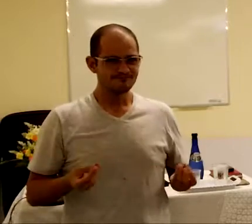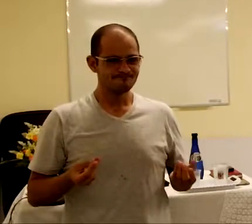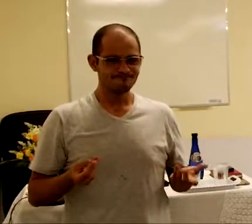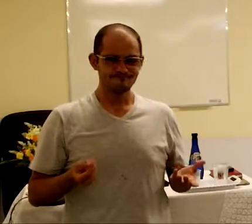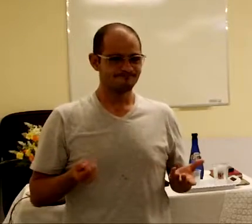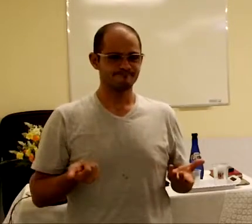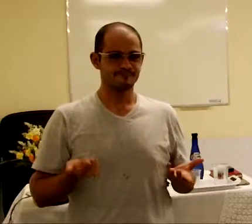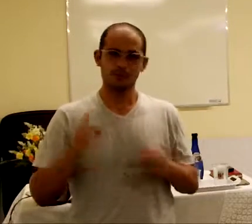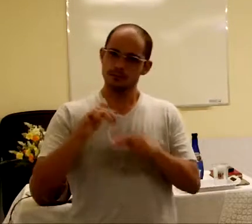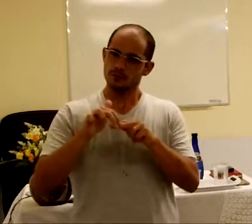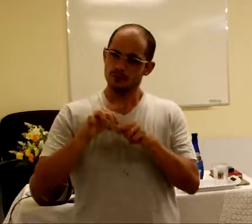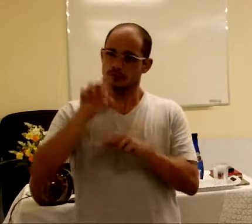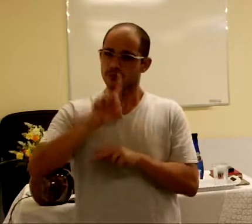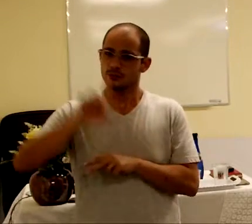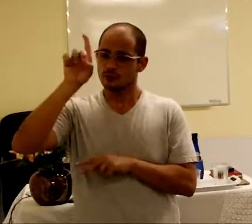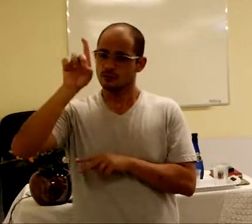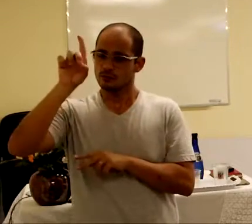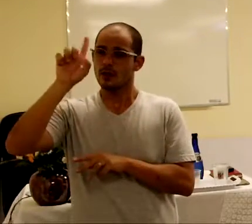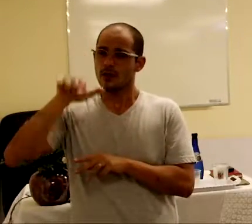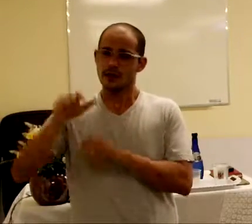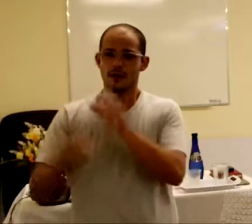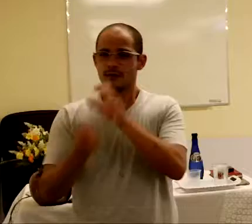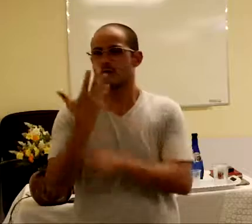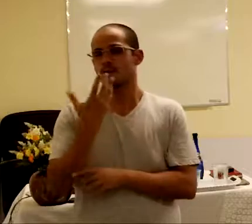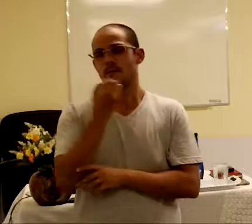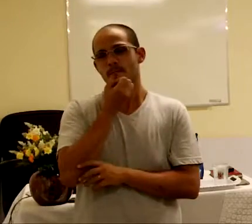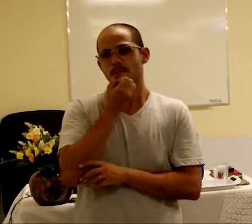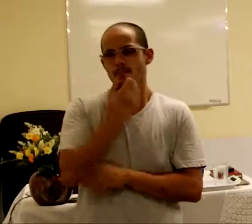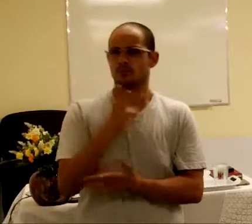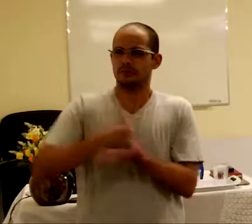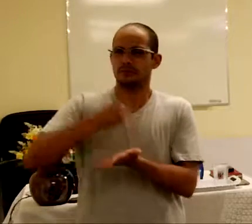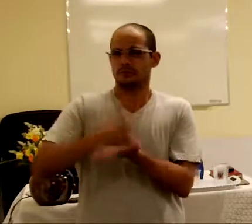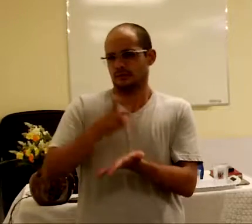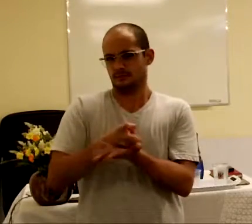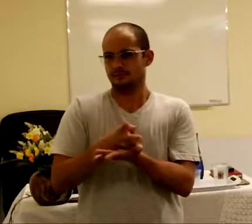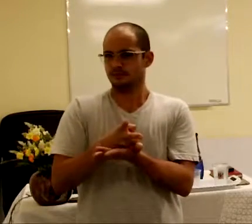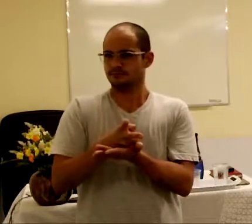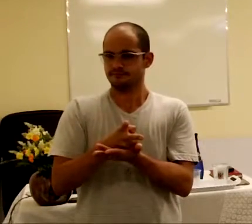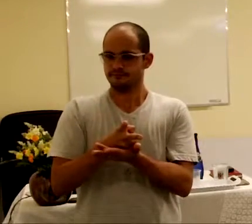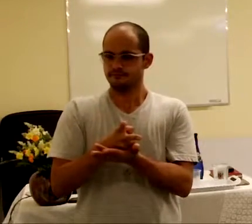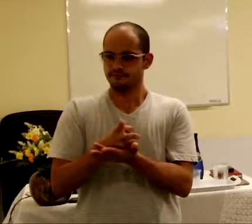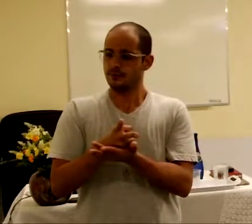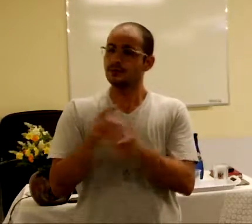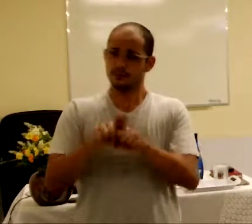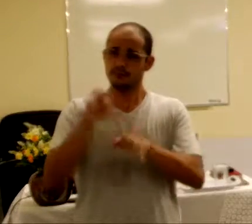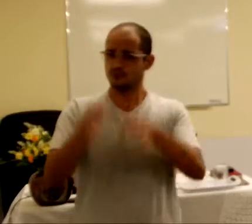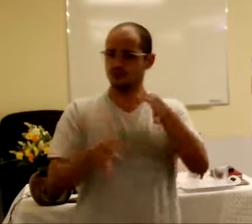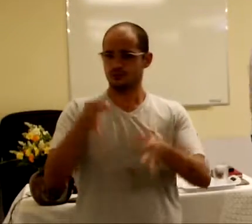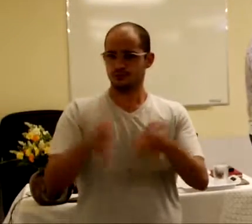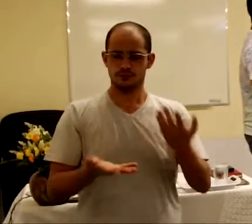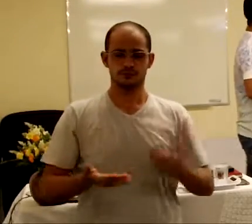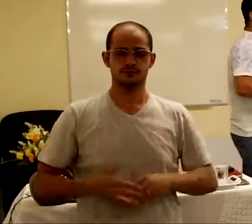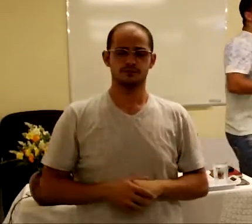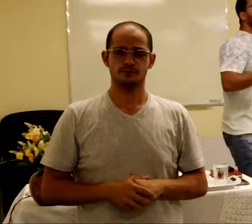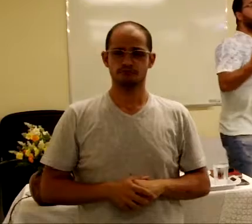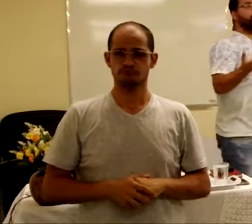definição, Deus é causa de coisa boa. Tudo que é causado por Deus é necessariamente bom e justo. Né? Ainda